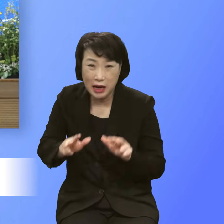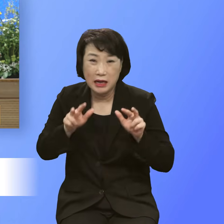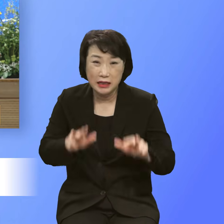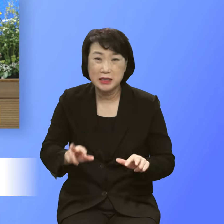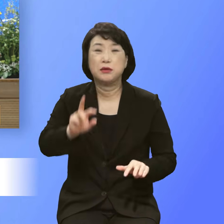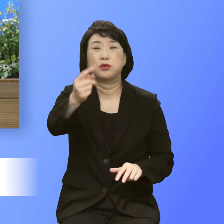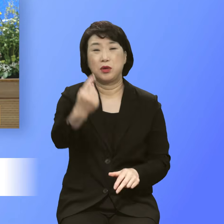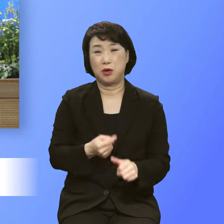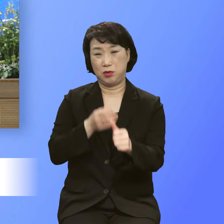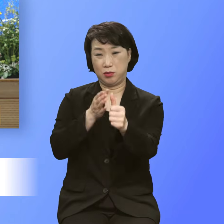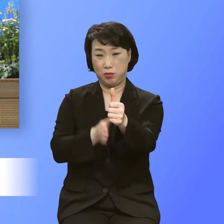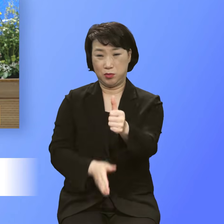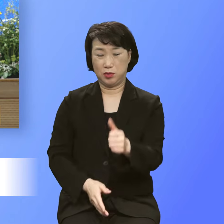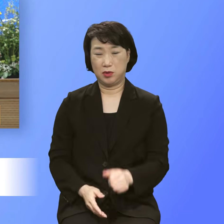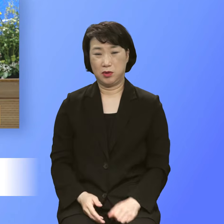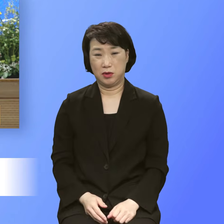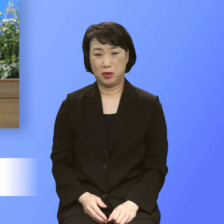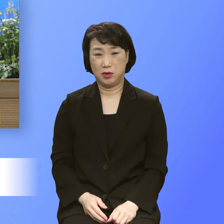말이에요.